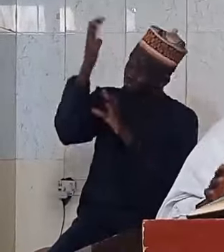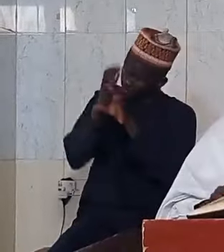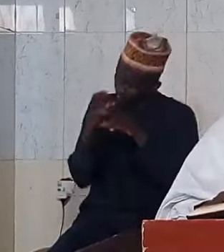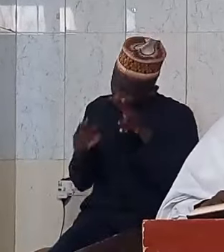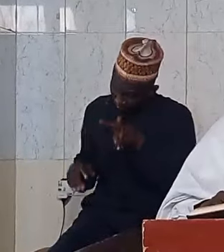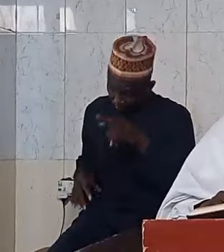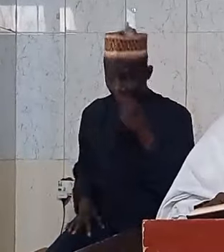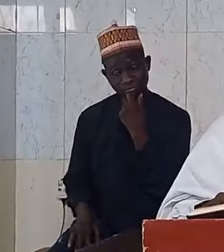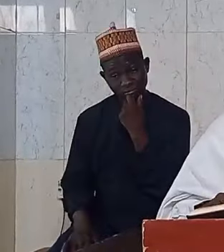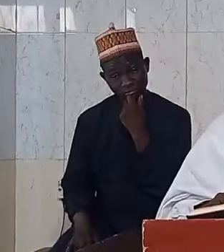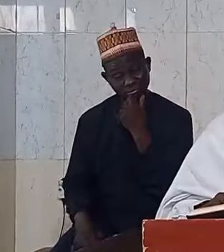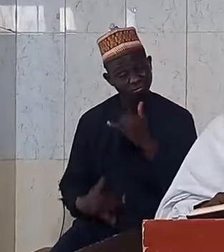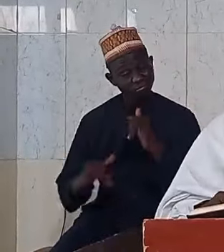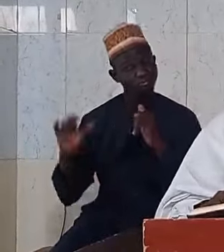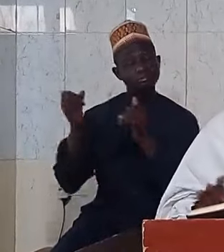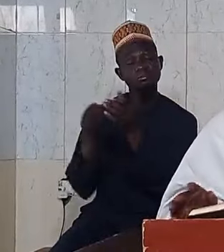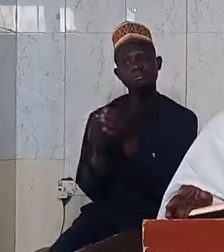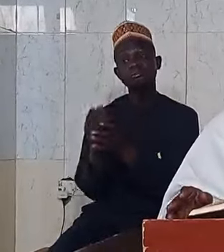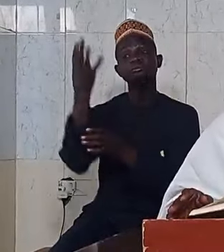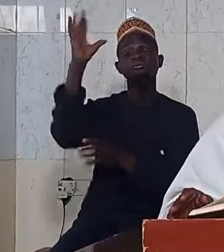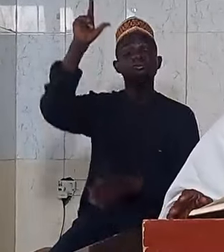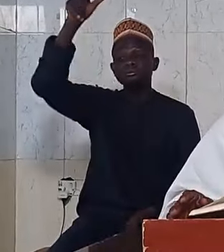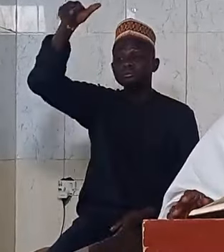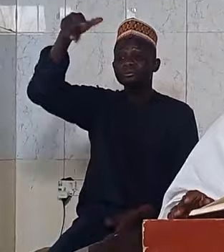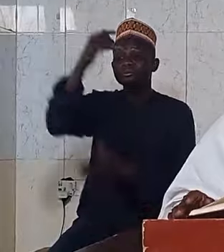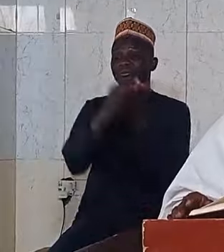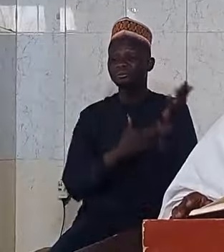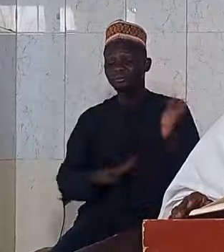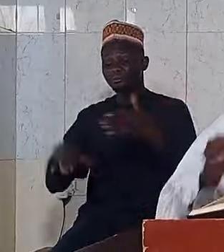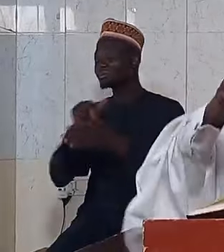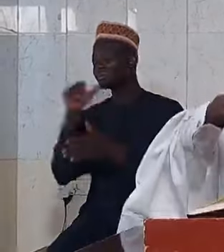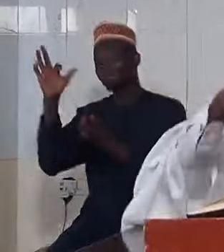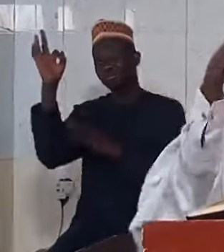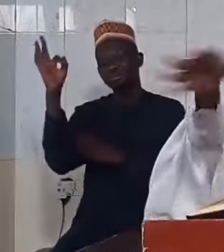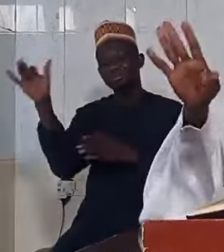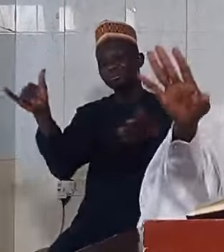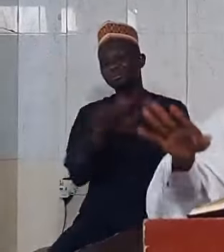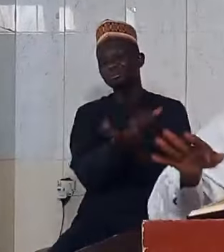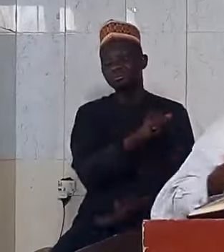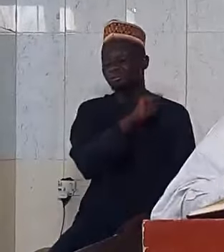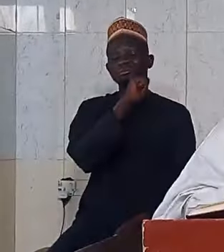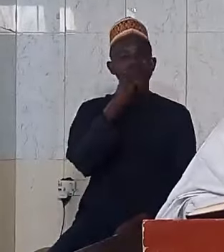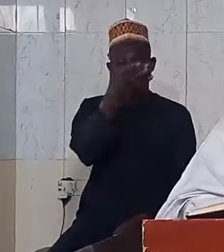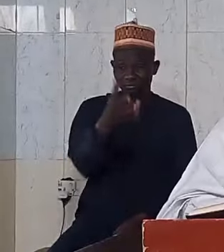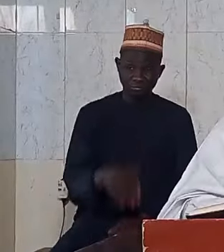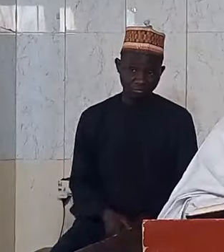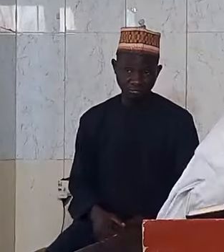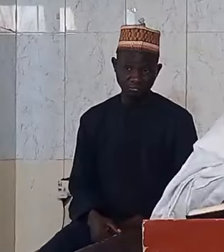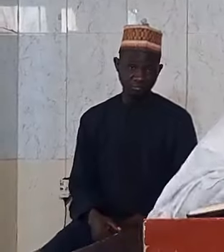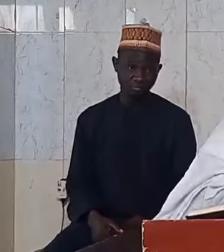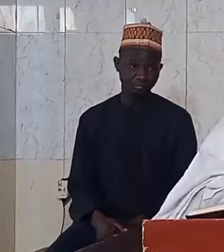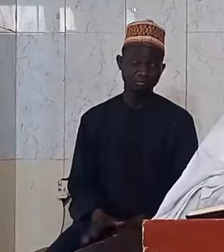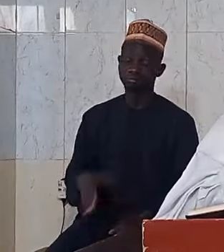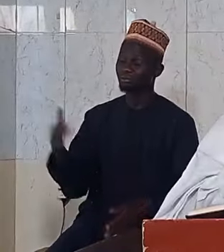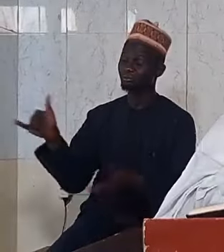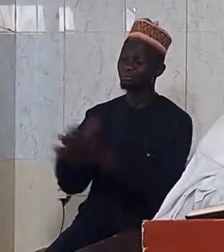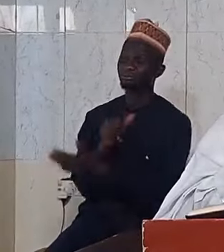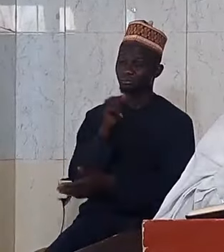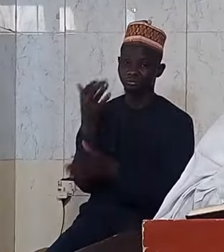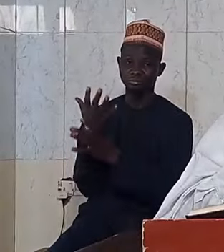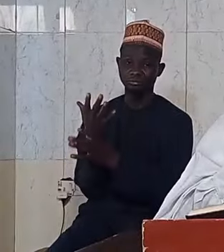kai amma sai da ka girma kuma sai ka koma gun wani wadancan fa ba roƙa kai ba duk baka roƙe shi